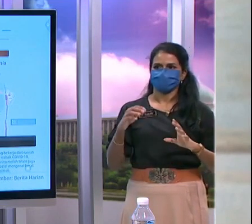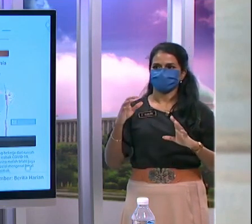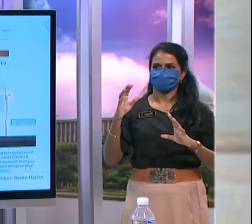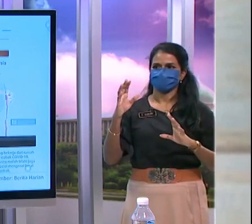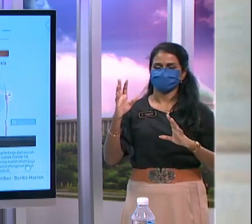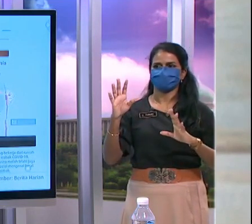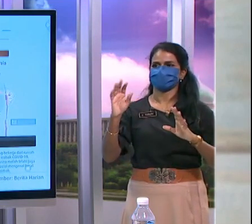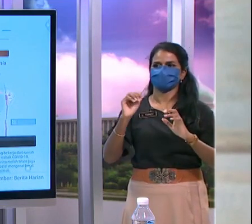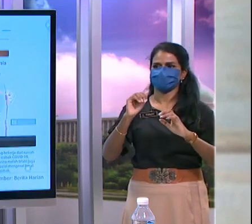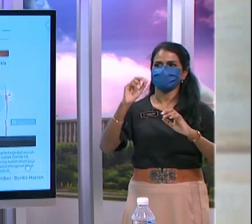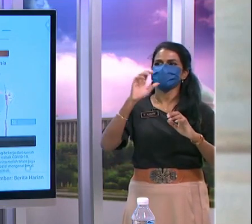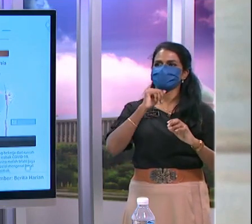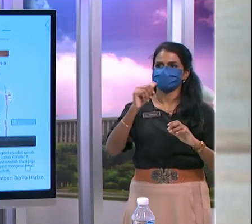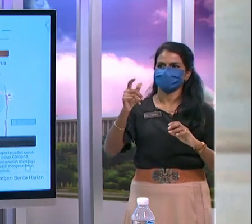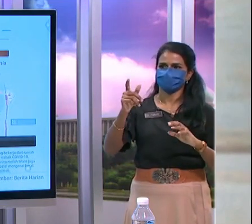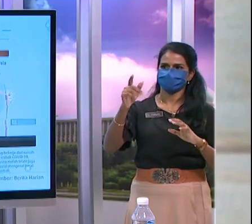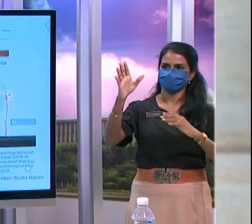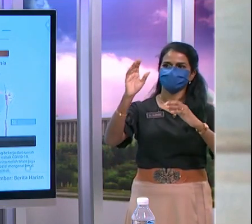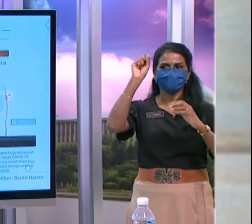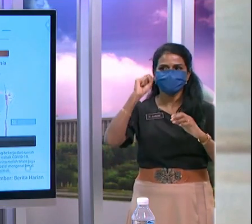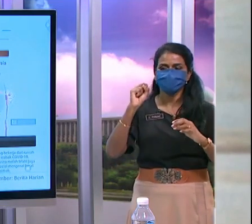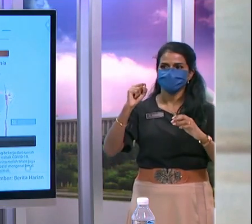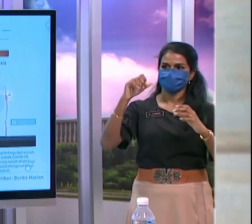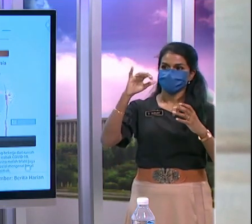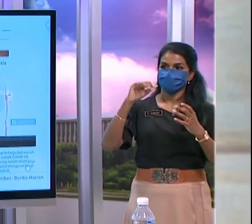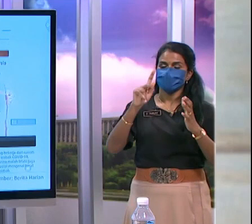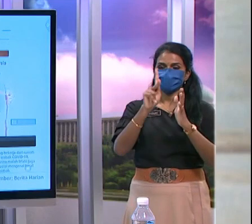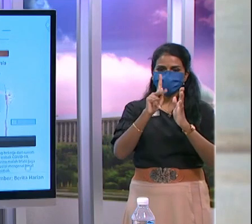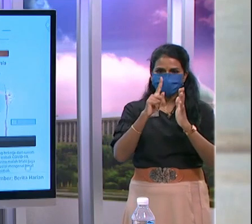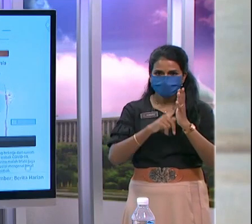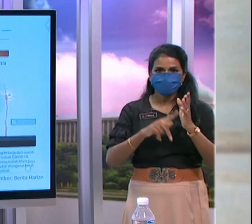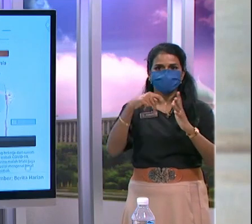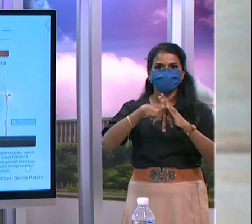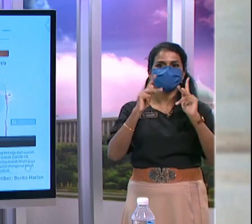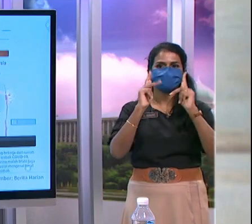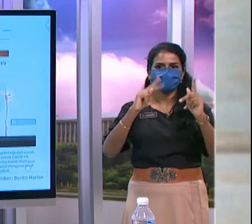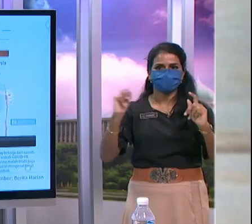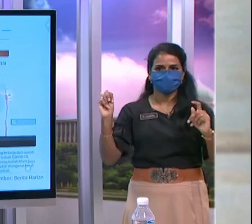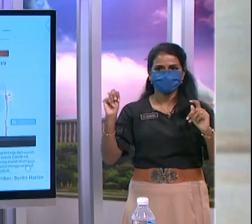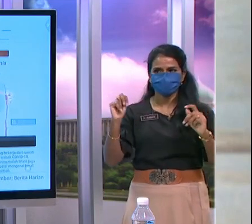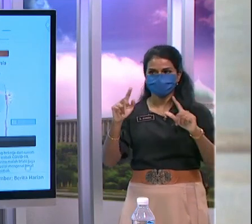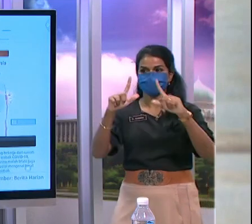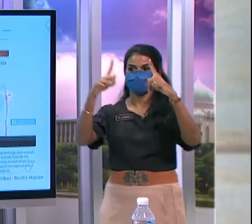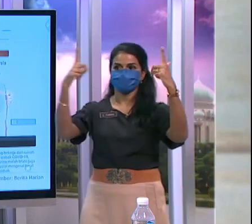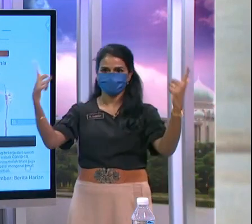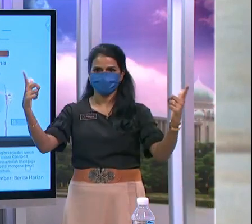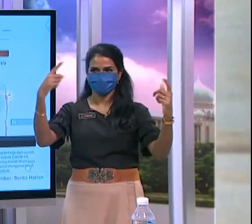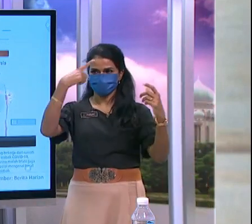Apa tu, cikgu? Nah. Bukan. Syaria, apa perkataan lain